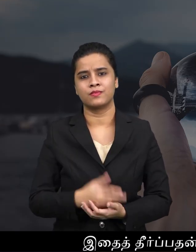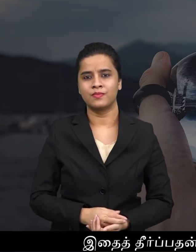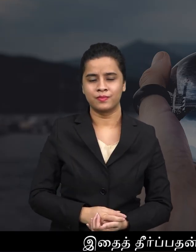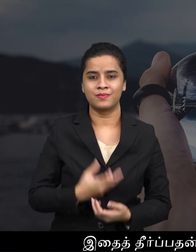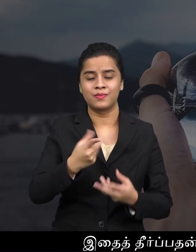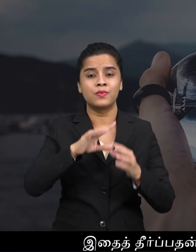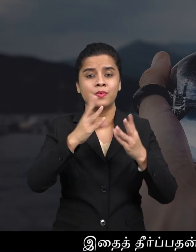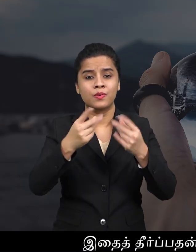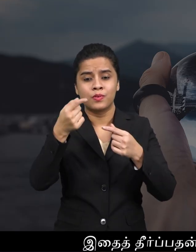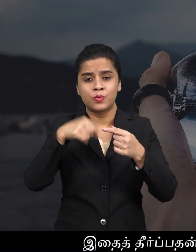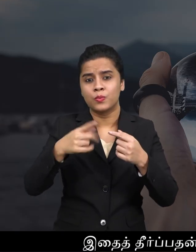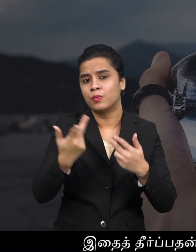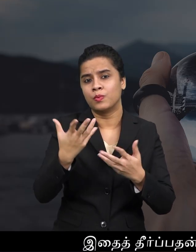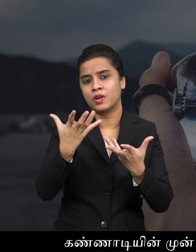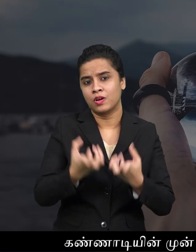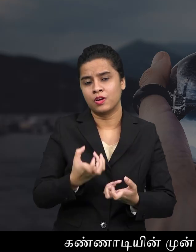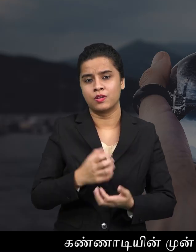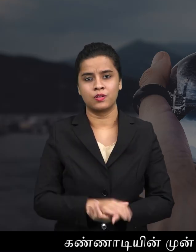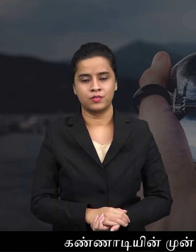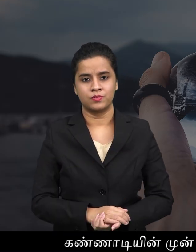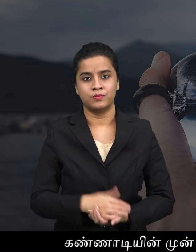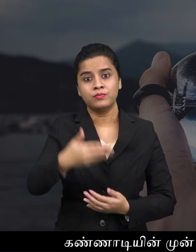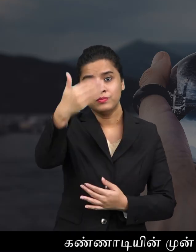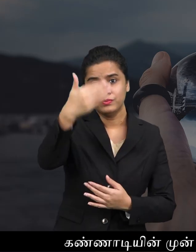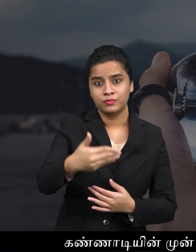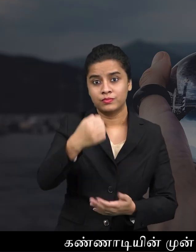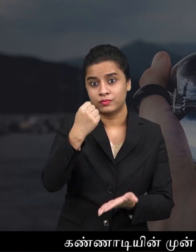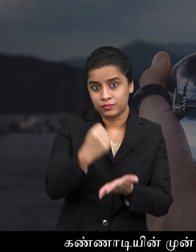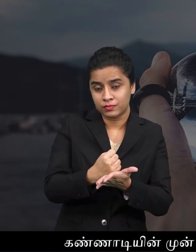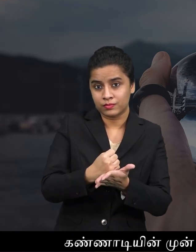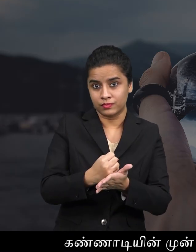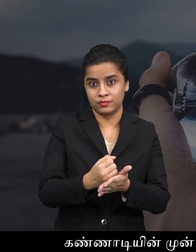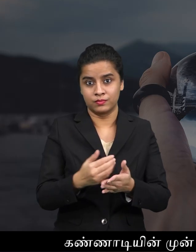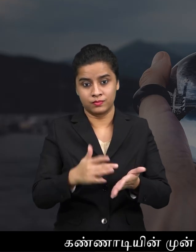மூலம் நாம் அதை அறிந்து கொள்கிறோம். கண்ணாடியின் முன் திரையை